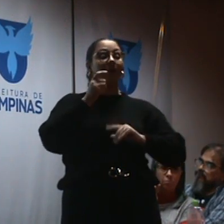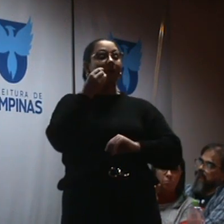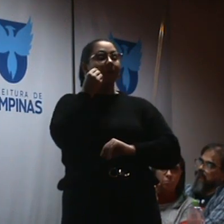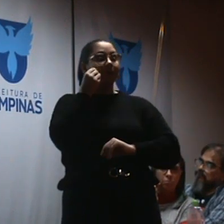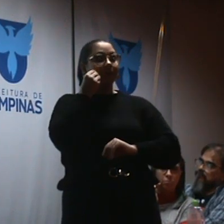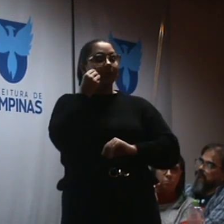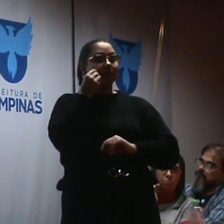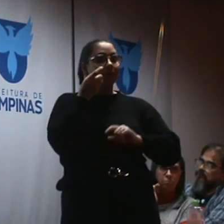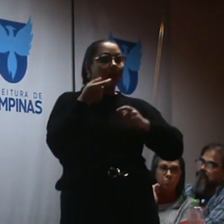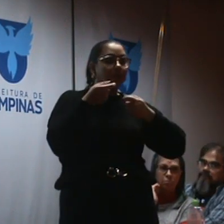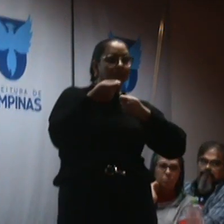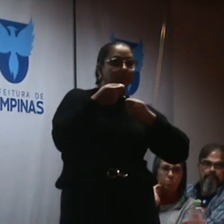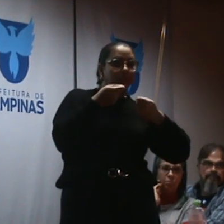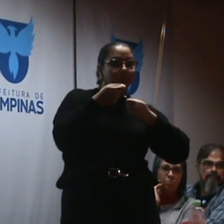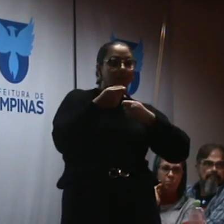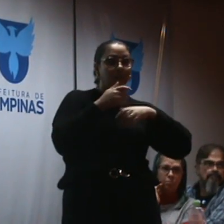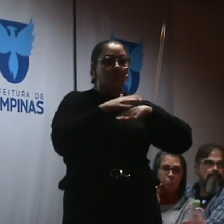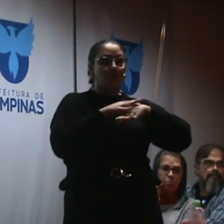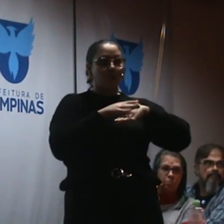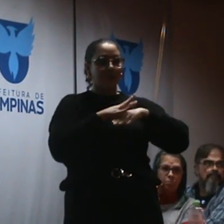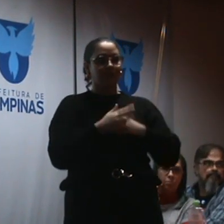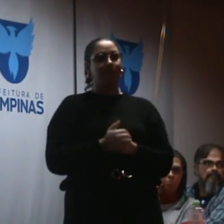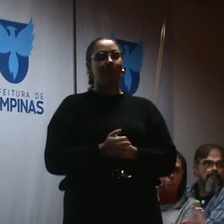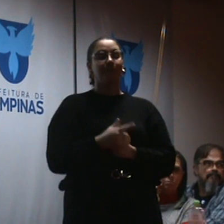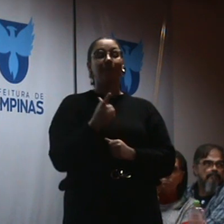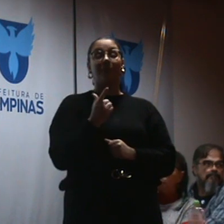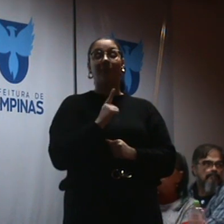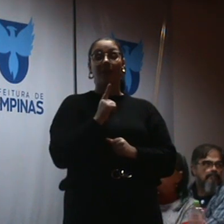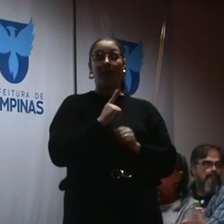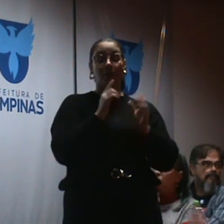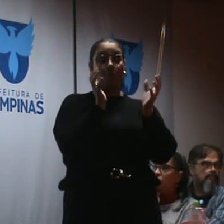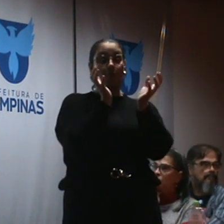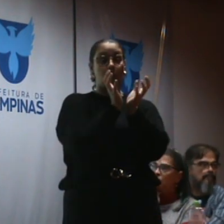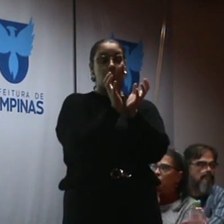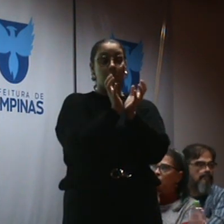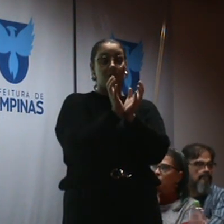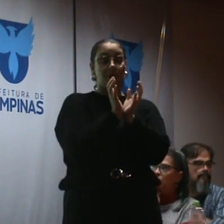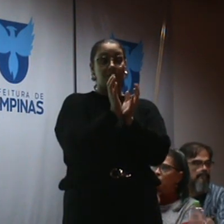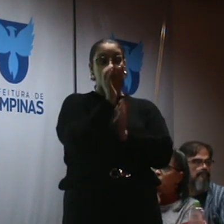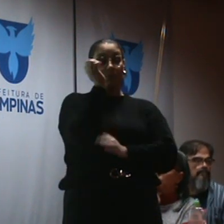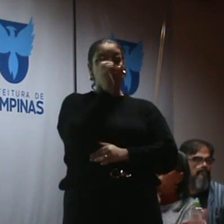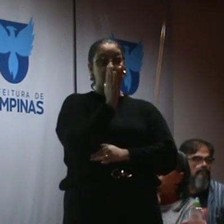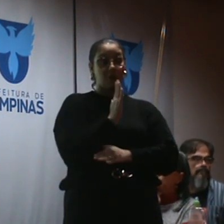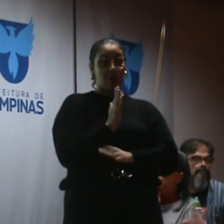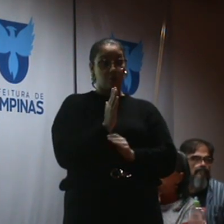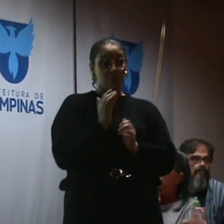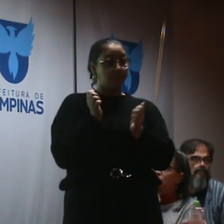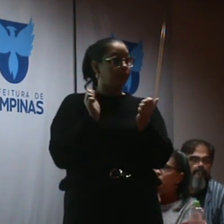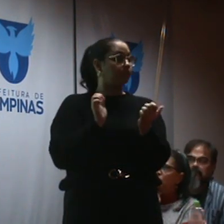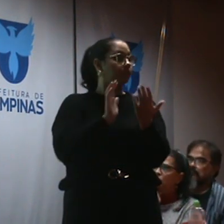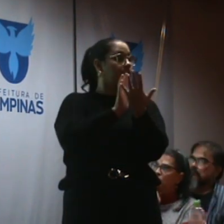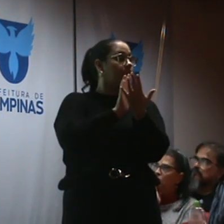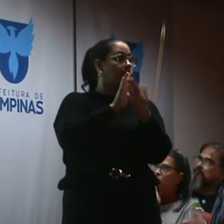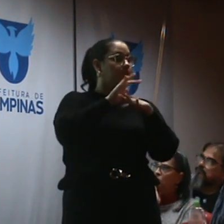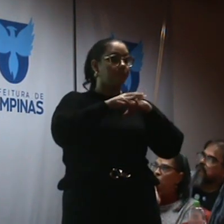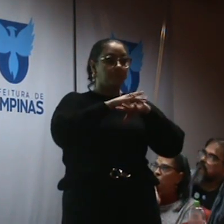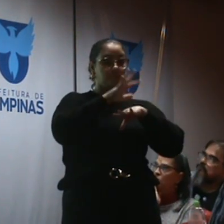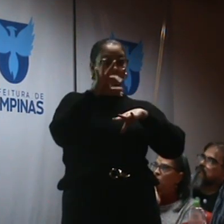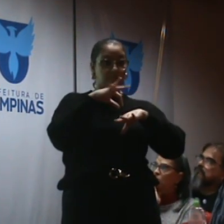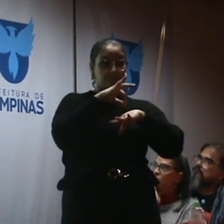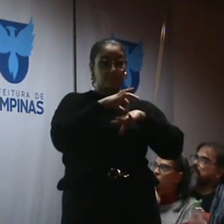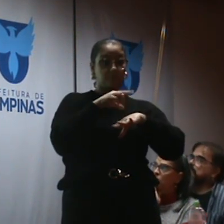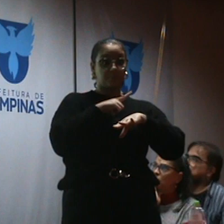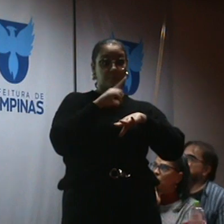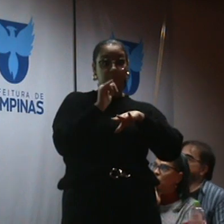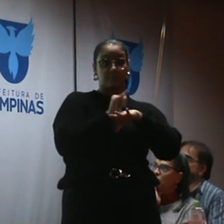conter essas doenças aqui no município, né? A gente tem o Comitê Municipal de Enfrentamento às Arboviroses, que ele lança mão de